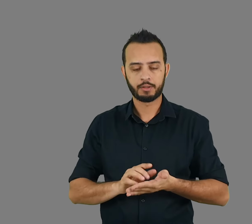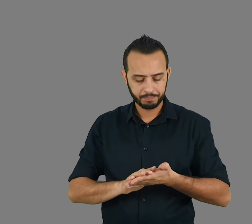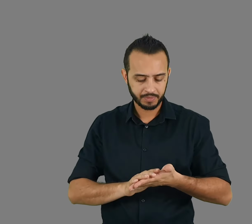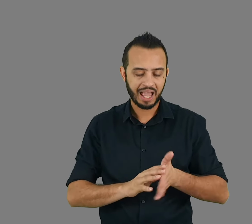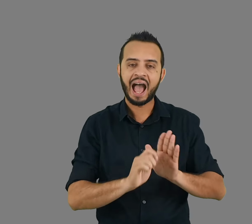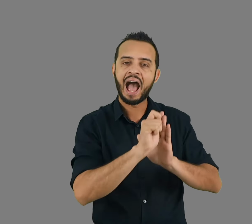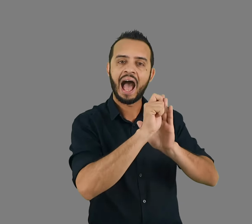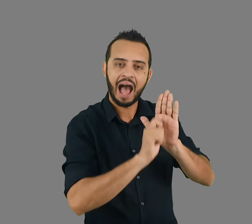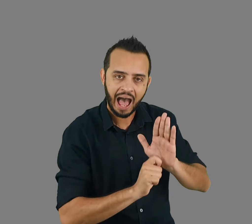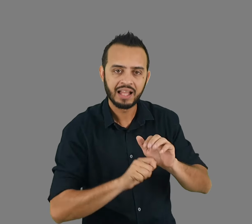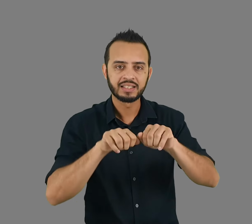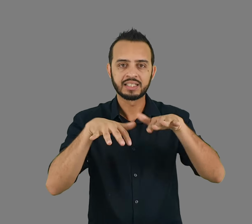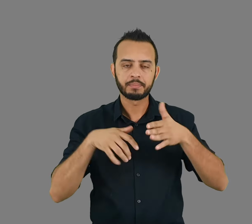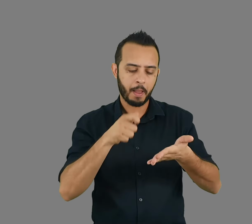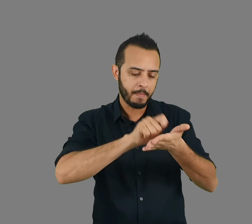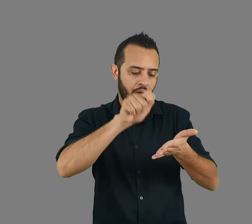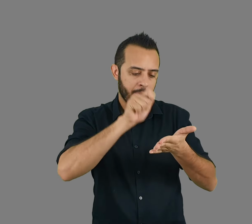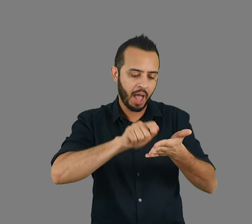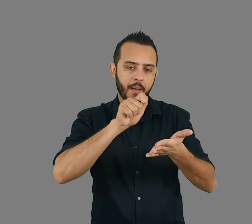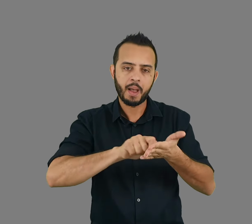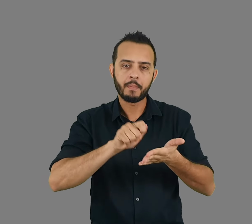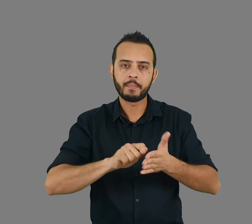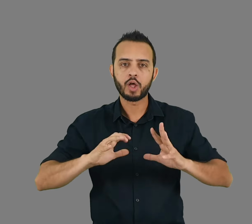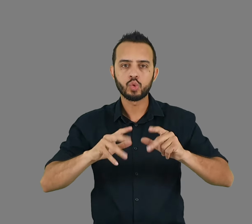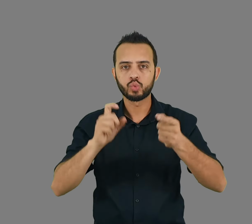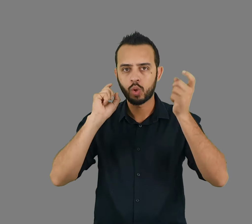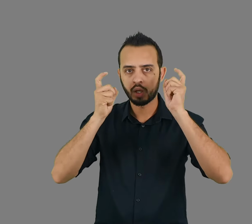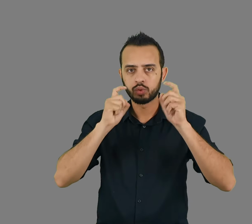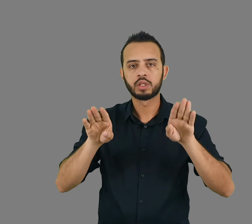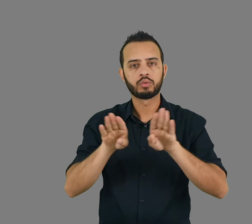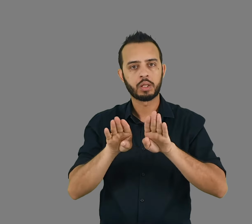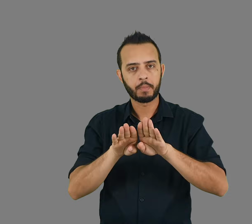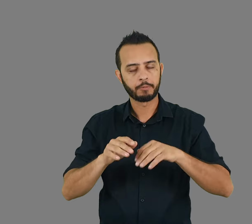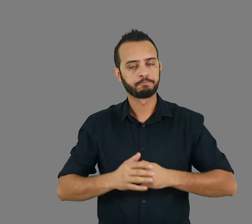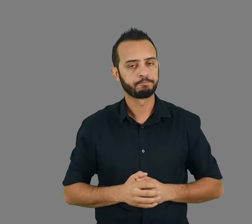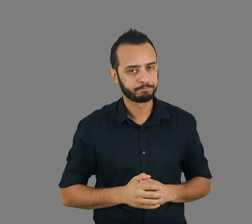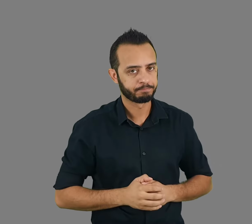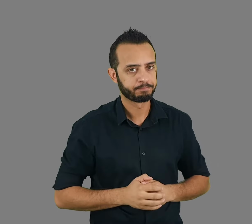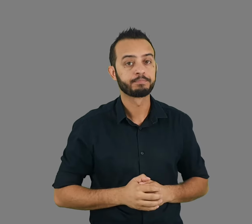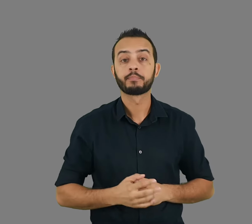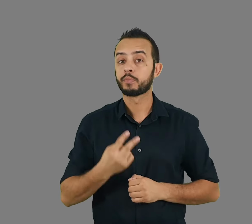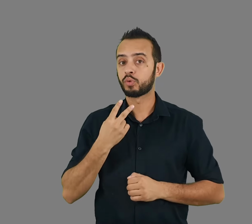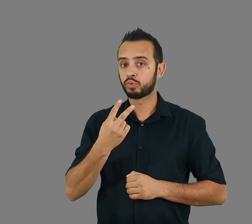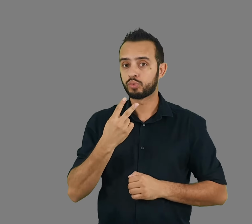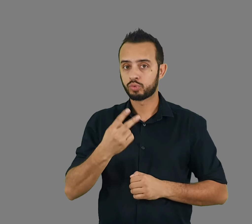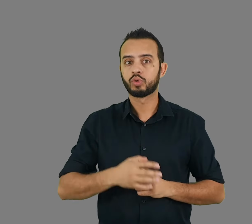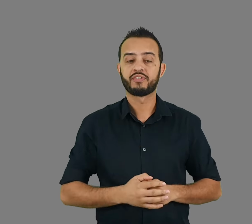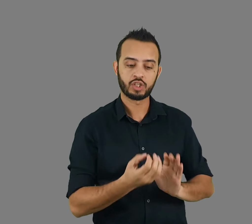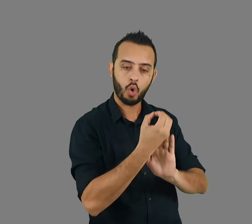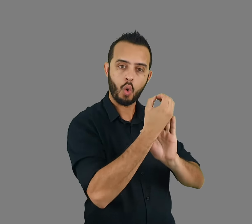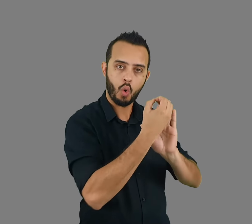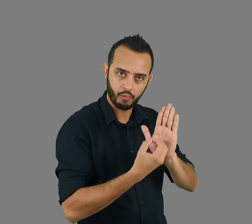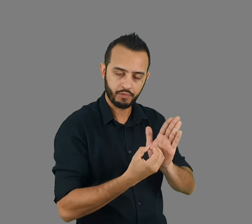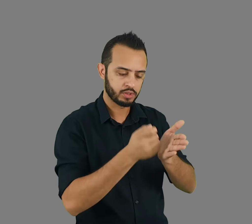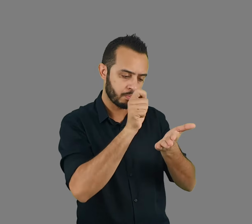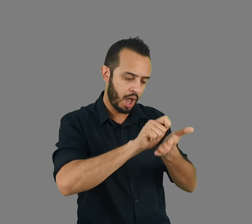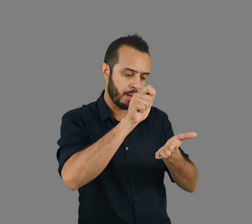das Assembleias Gerais e das reuniões da diretoria executiva. 2. Redigir ofícios, correspondências e outros documentos